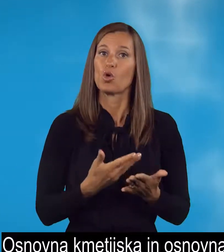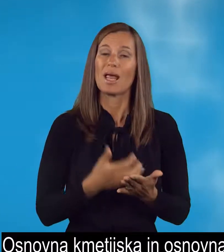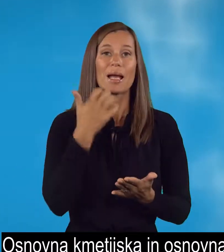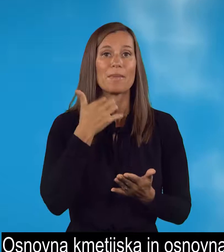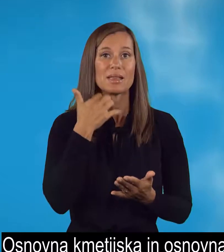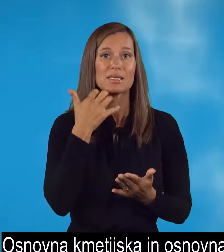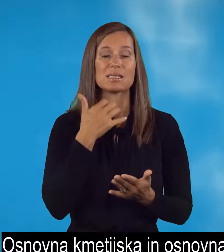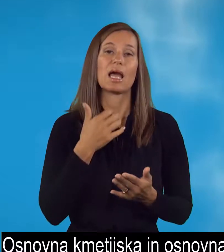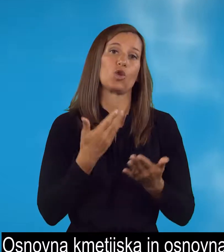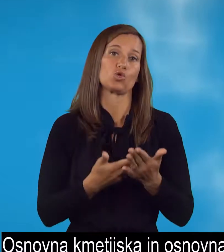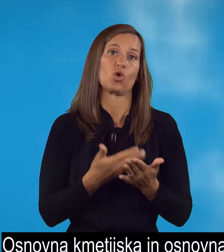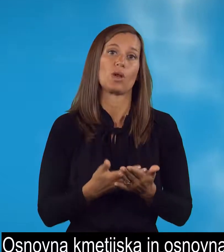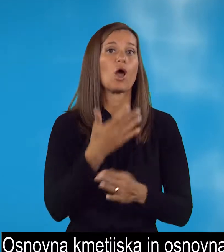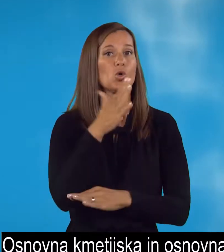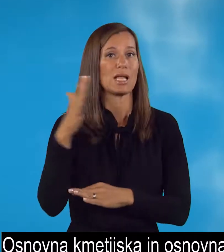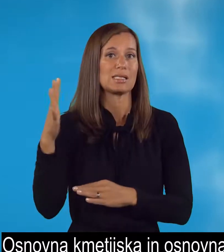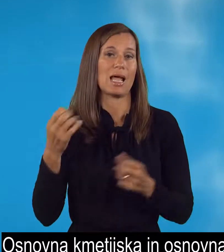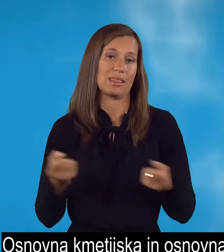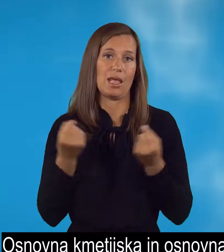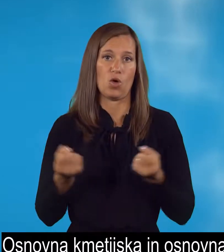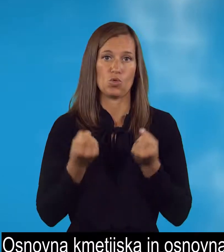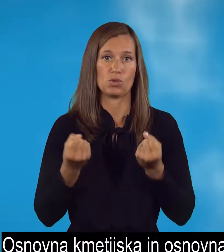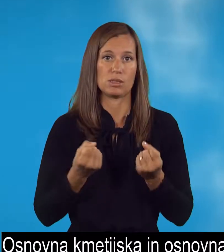Osnovna kmetijska in osnovna gozdarska dejavnost.